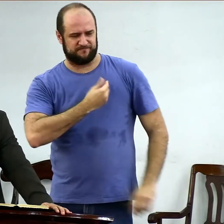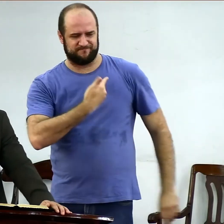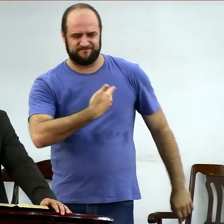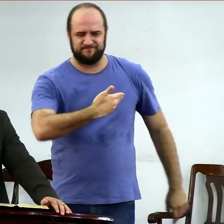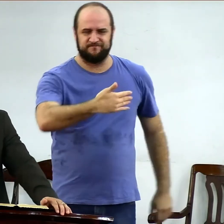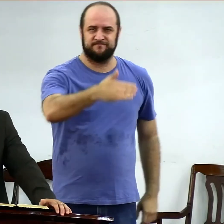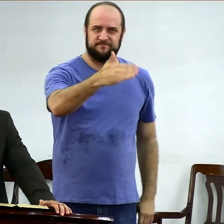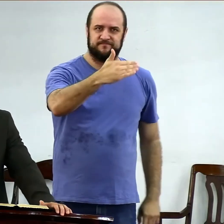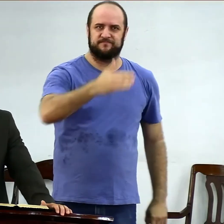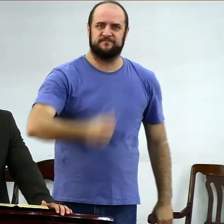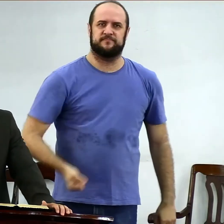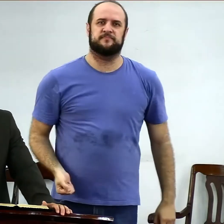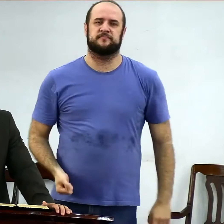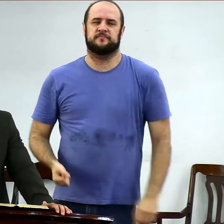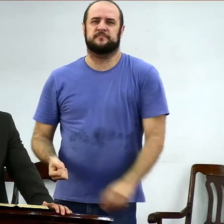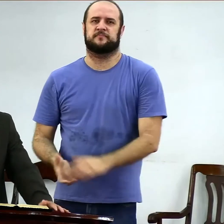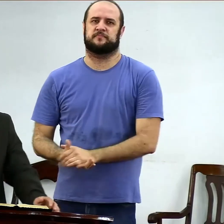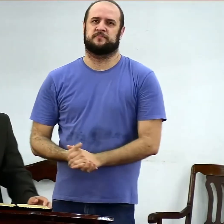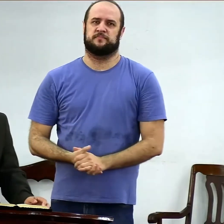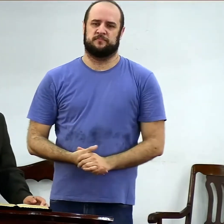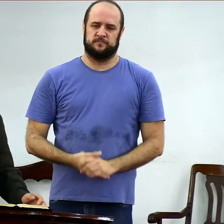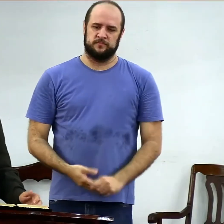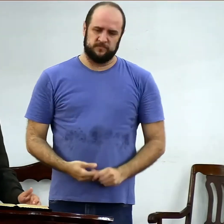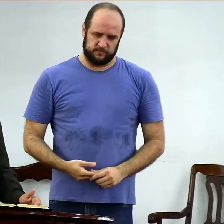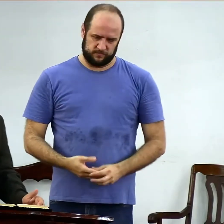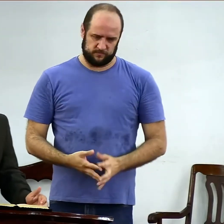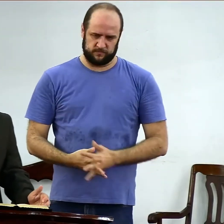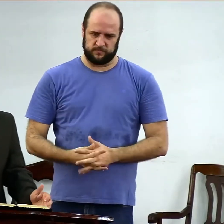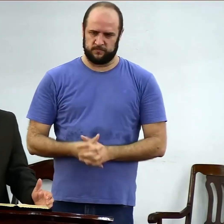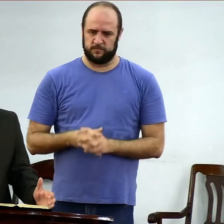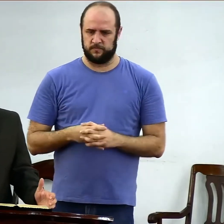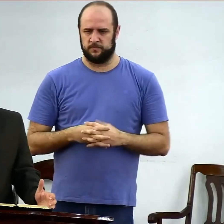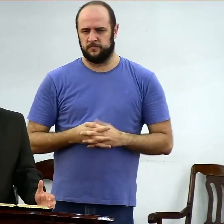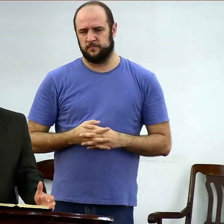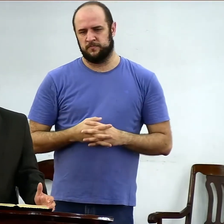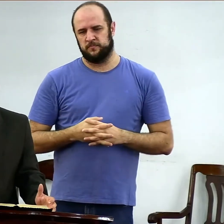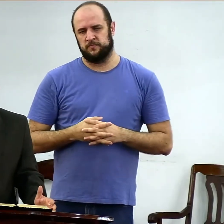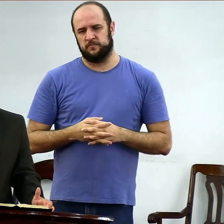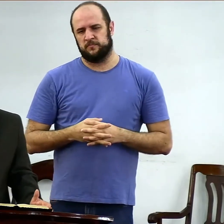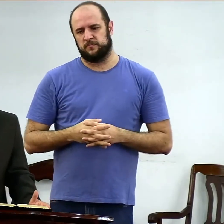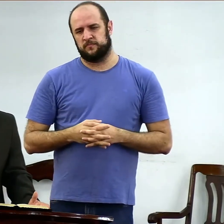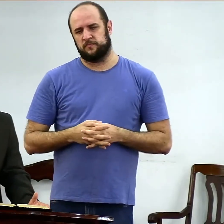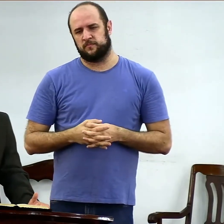como deve ser o meu comportamento? Versículo 33.